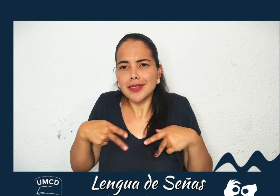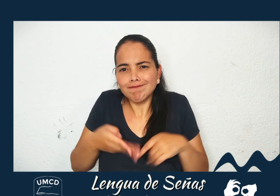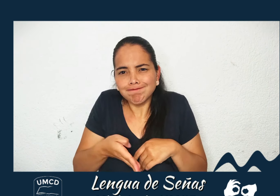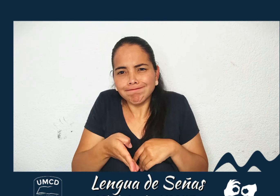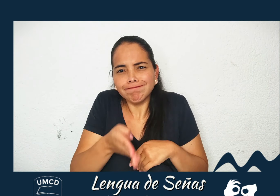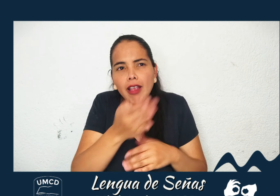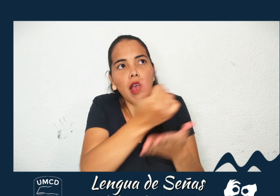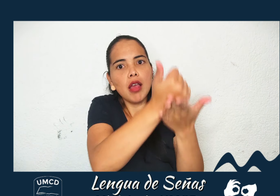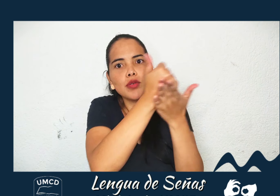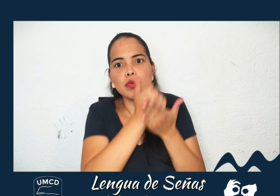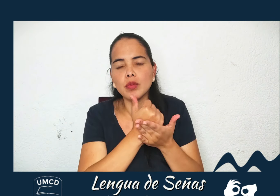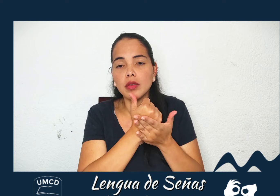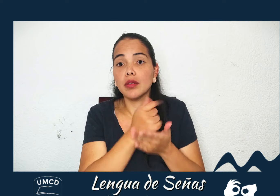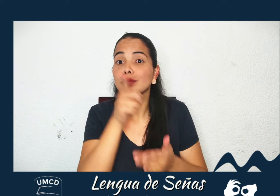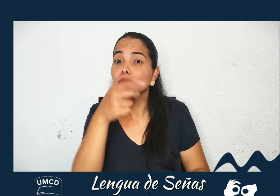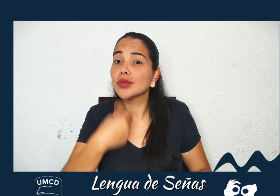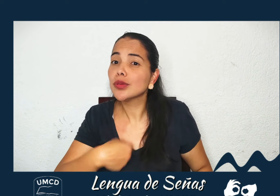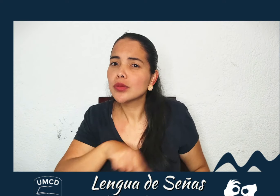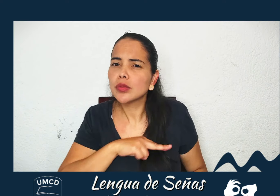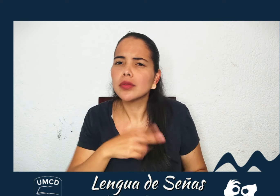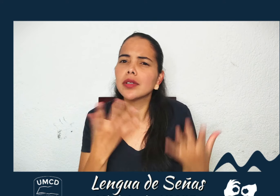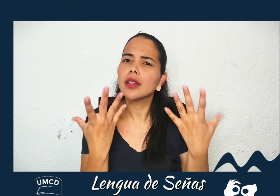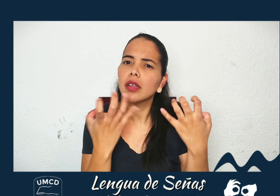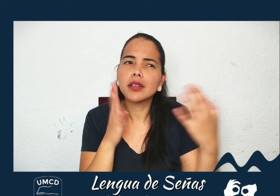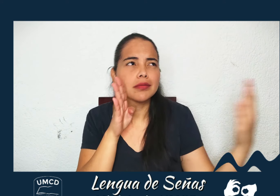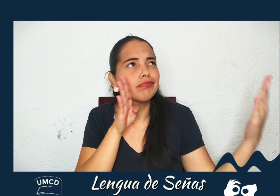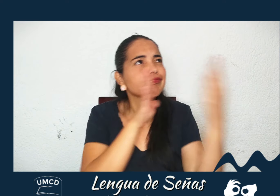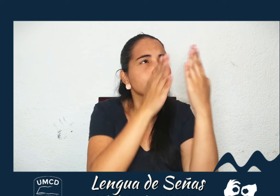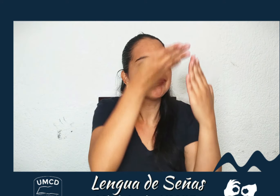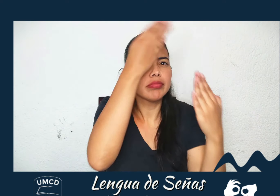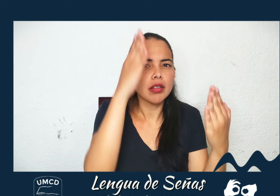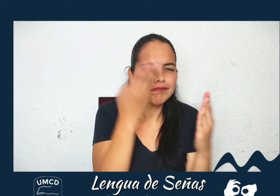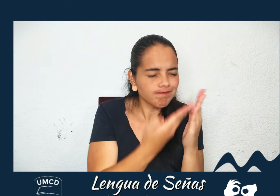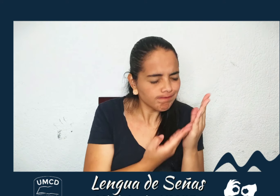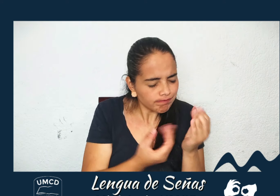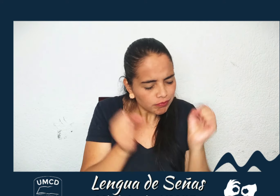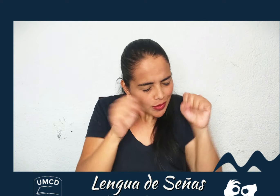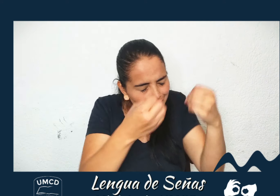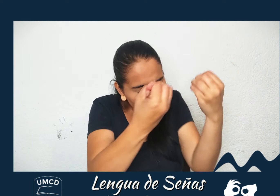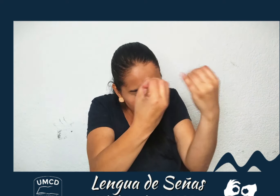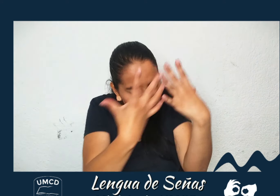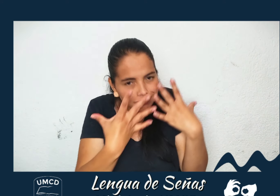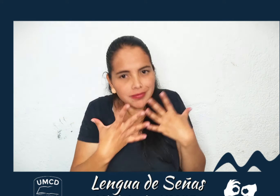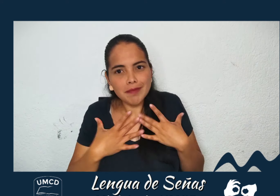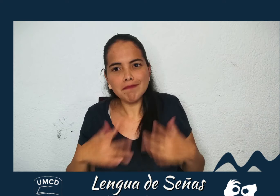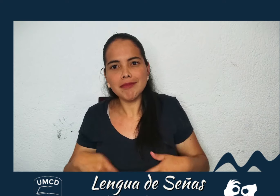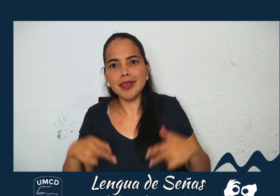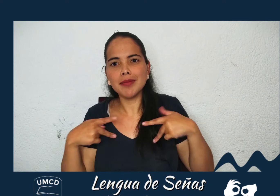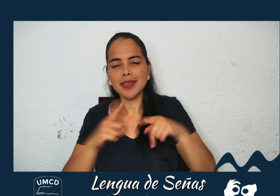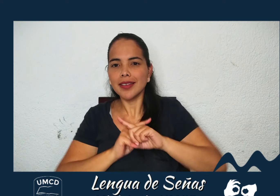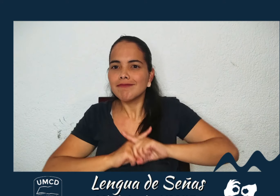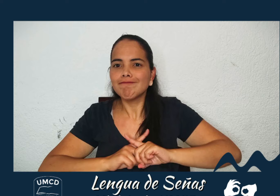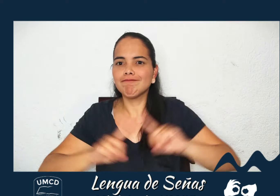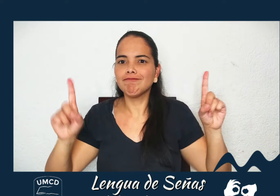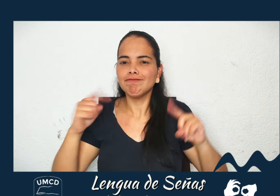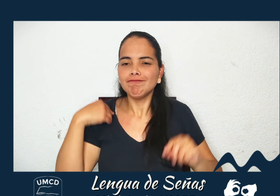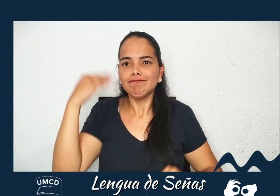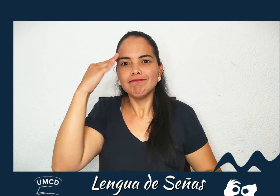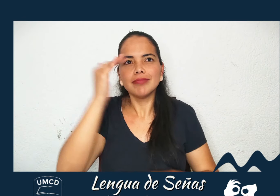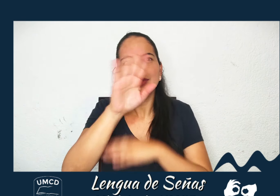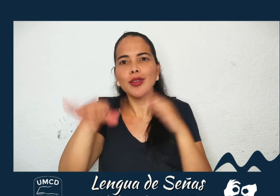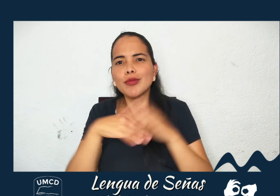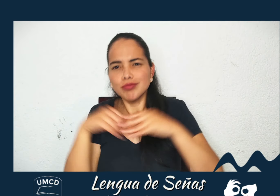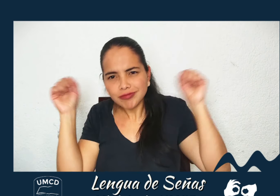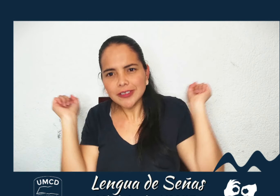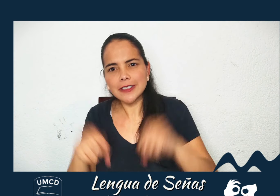nuestro camino. Nosotros podemos acercarnos a la palabra de Dios para que ilumine nuestras vidas, para que ilumine nuestro